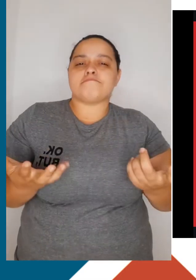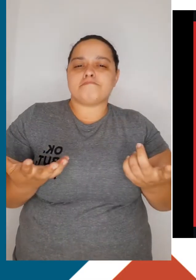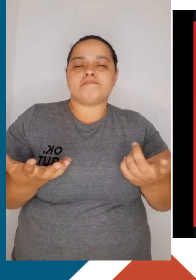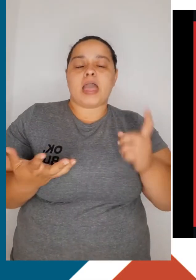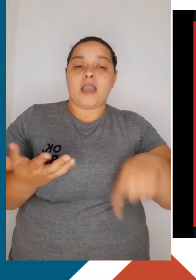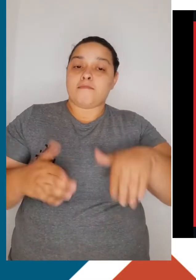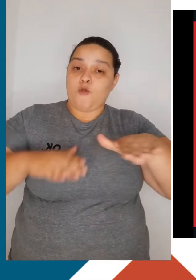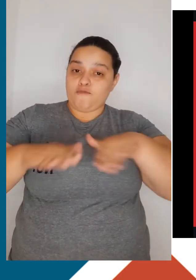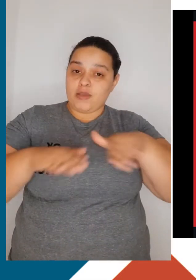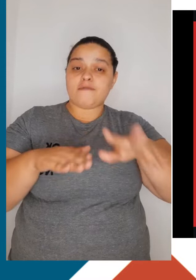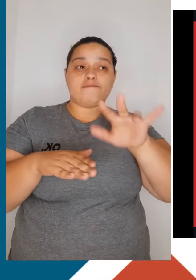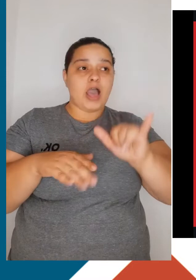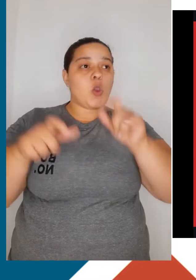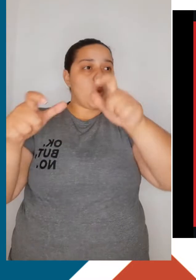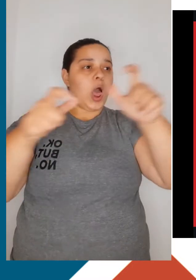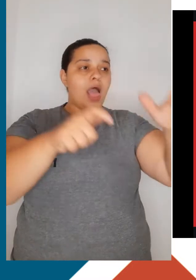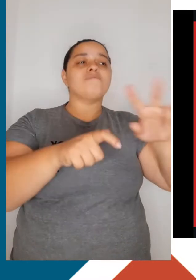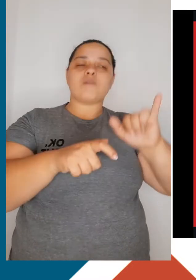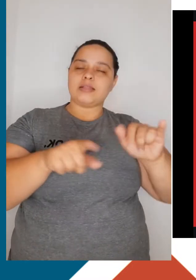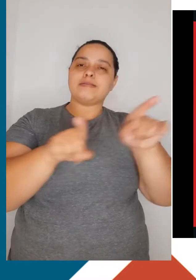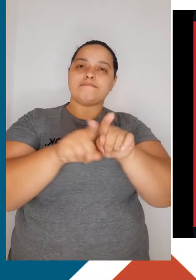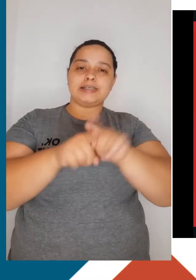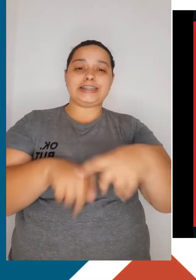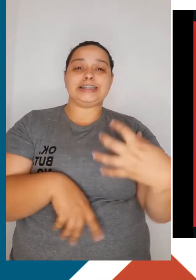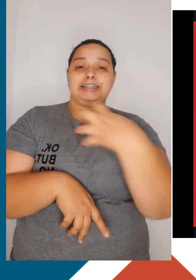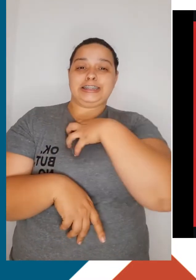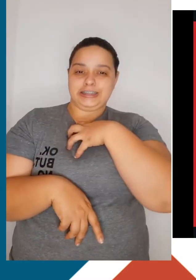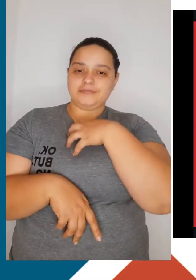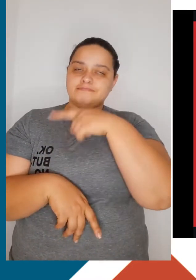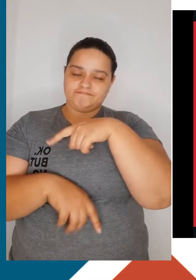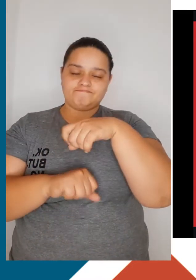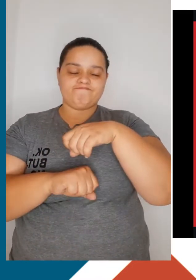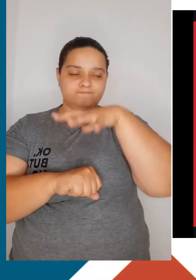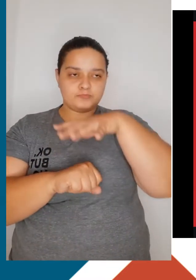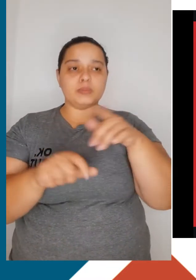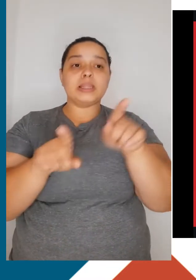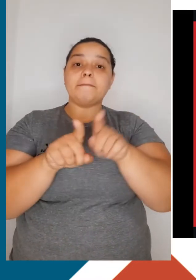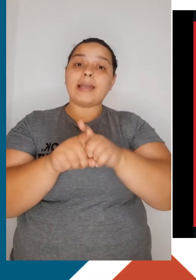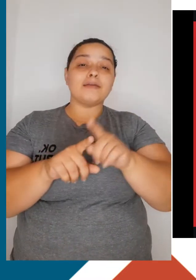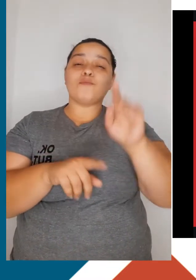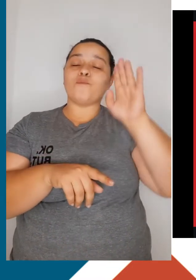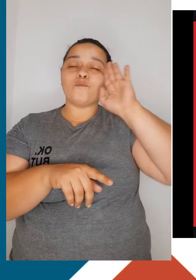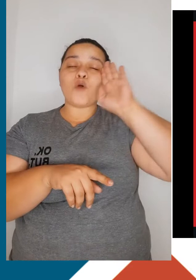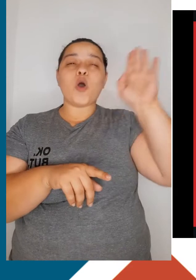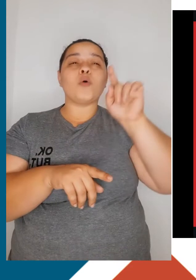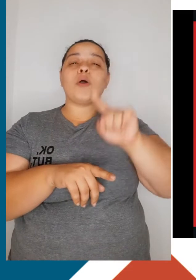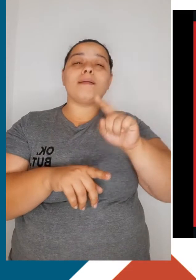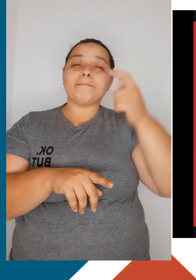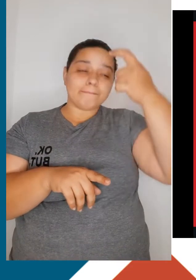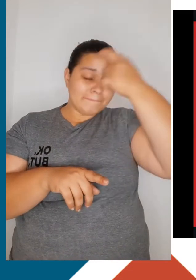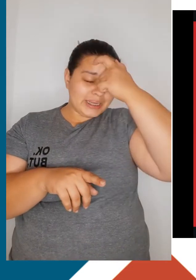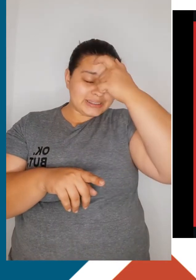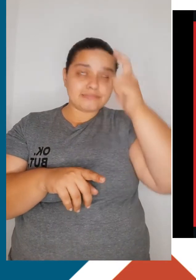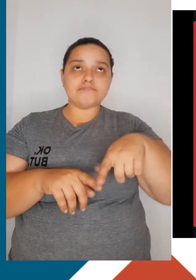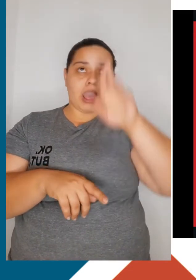Então, é um movimento que vai atingir diferentes setores sociais e que defendia, sobretudo, o pensamento racional. Esse é um grande pilar